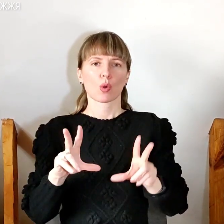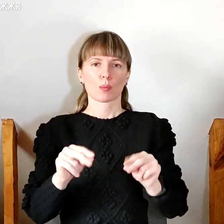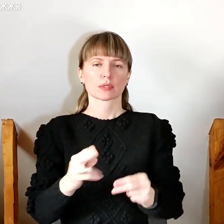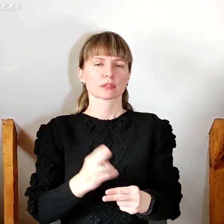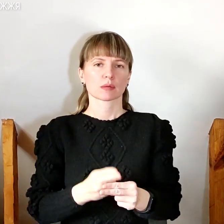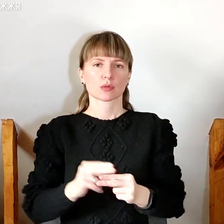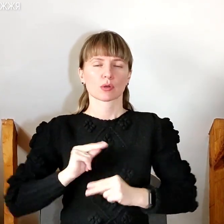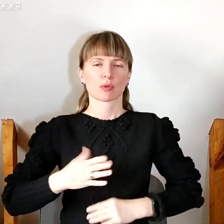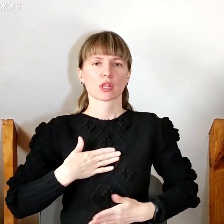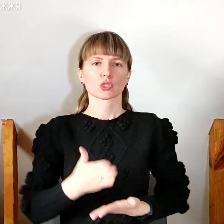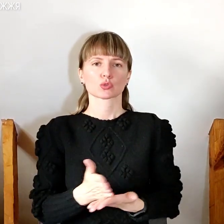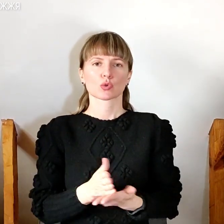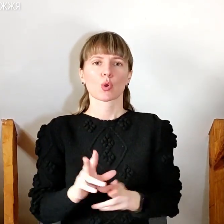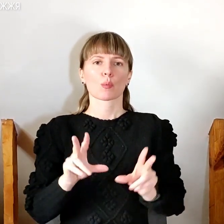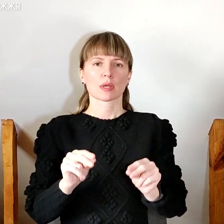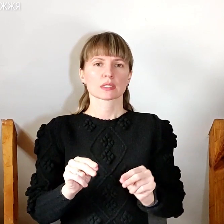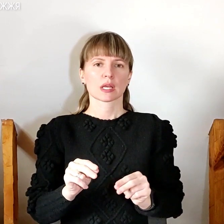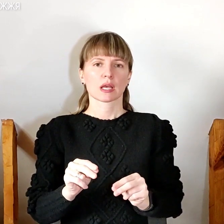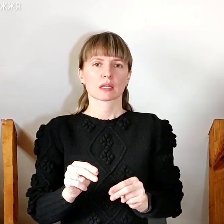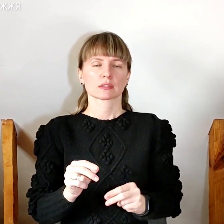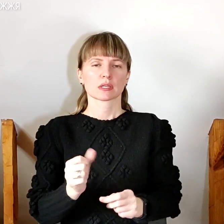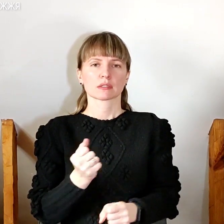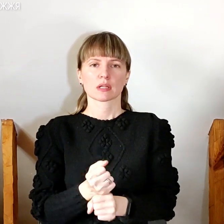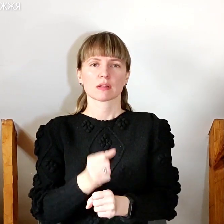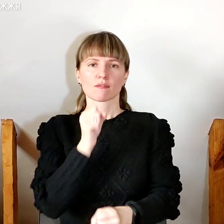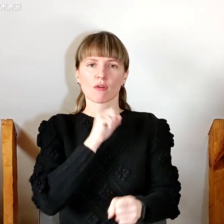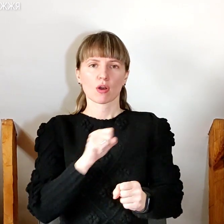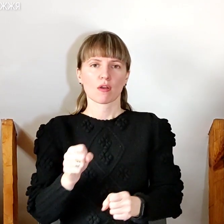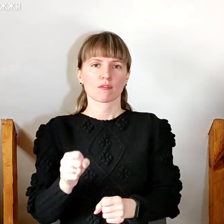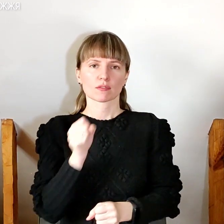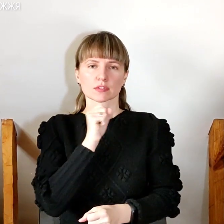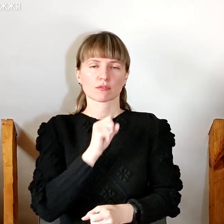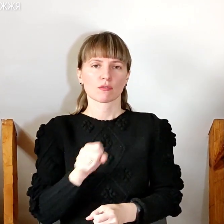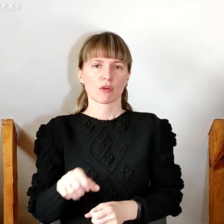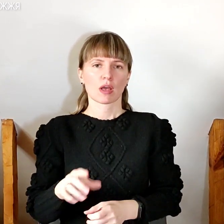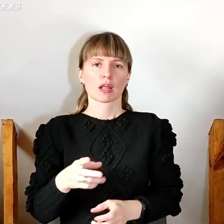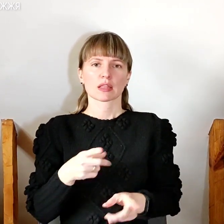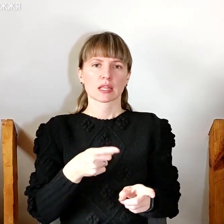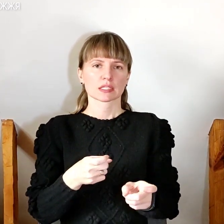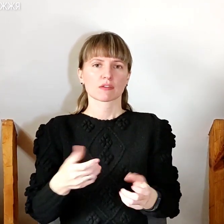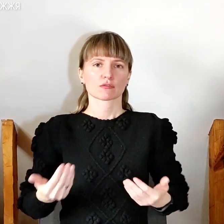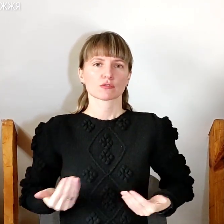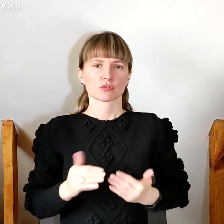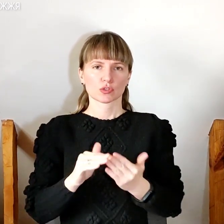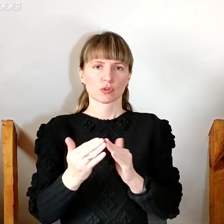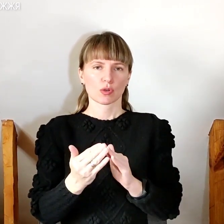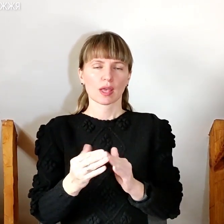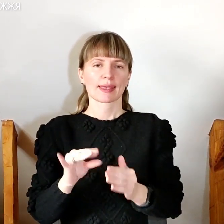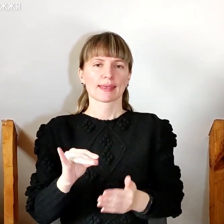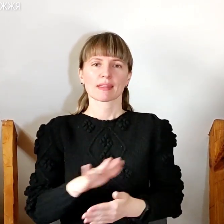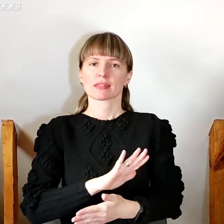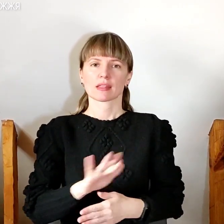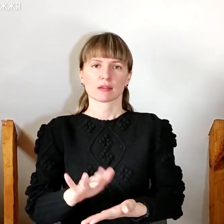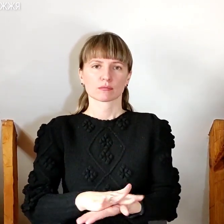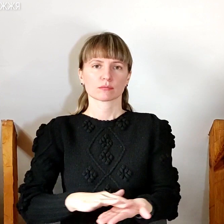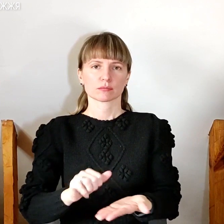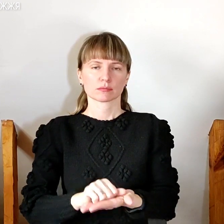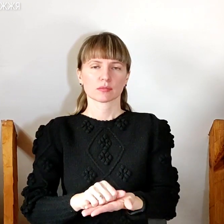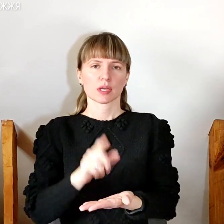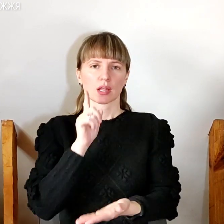займатися мародерством, не стрілятимуть в житловий сектор та не руйнуватимуть інфраструктуру. Окрім цього, обіцяють покинути нашу землю через